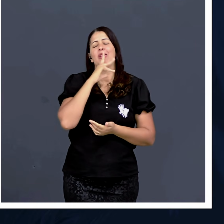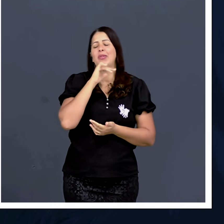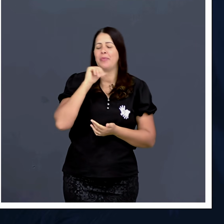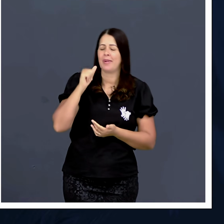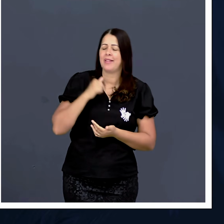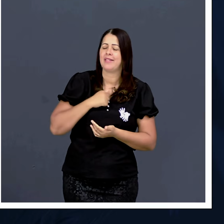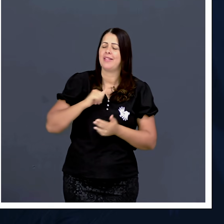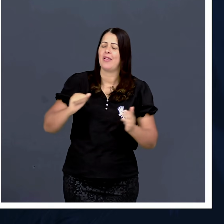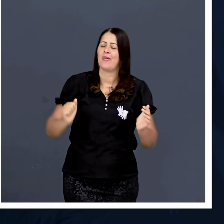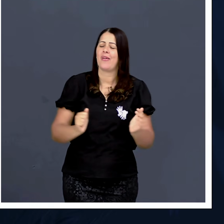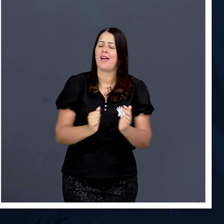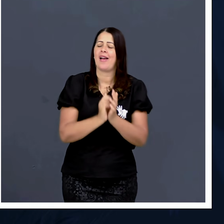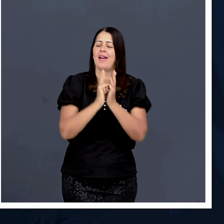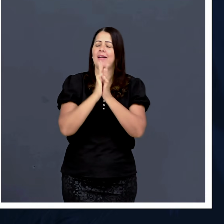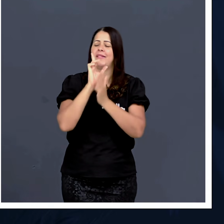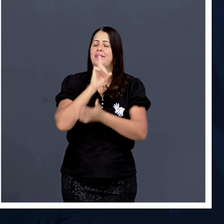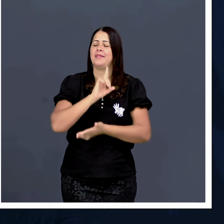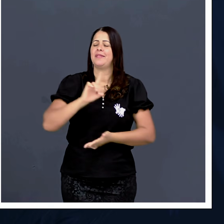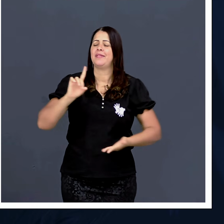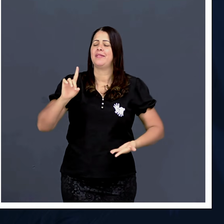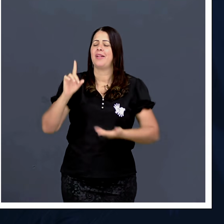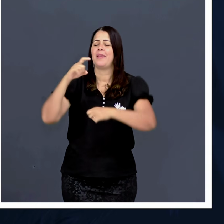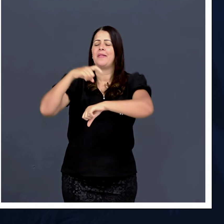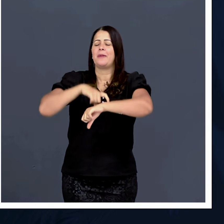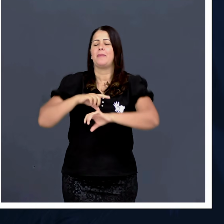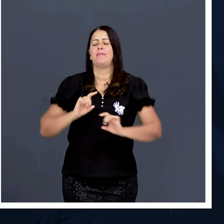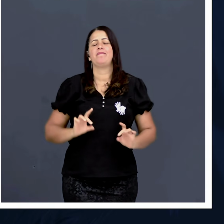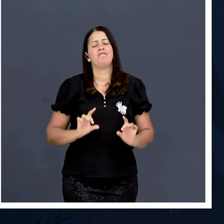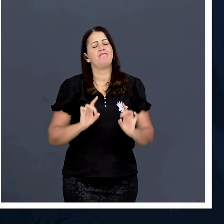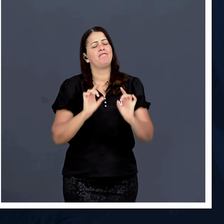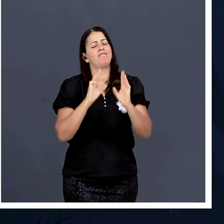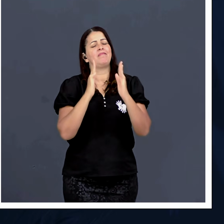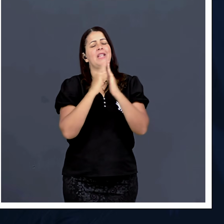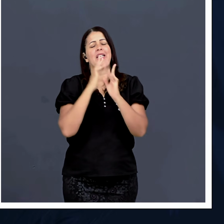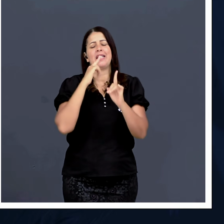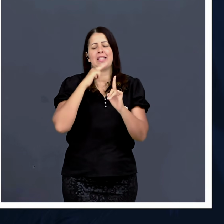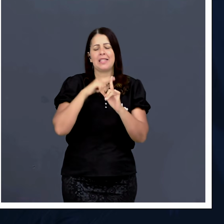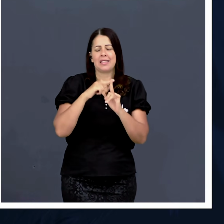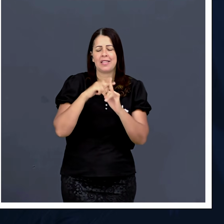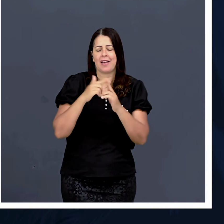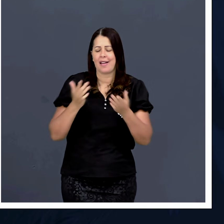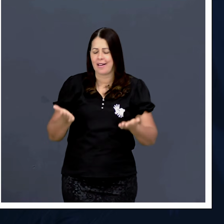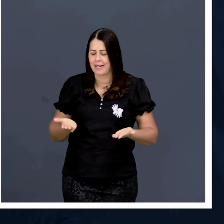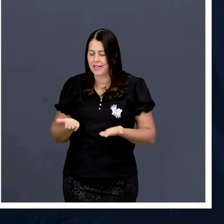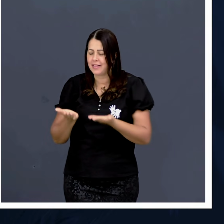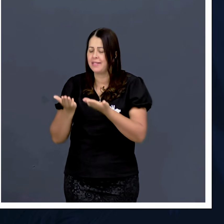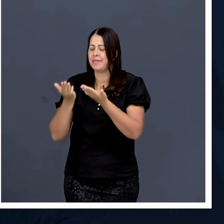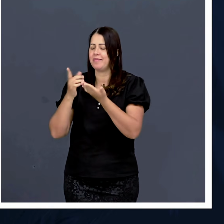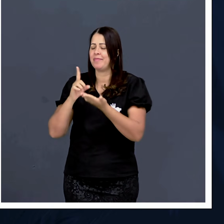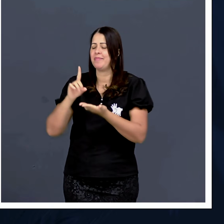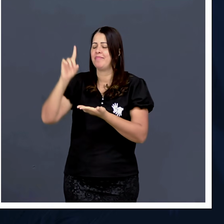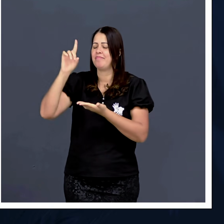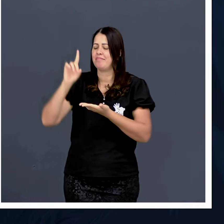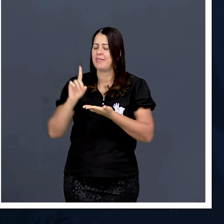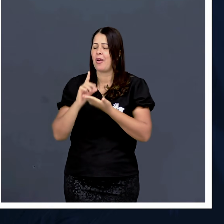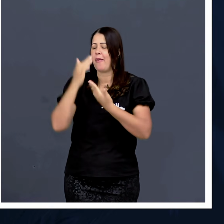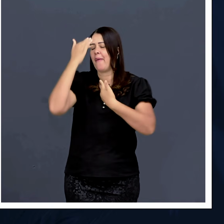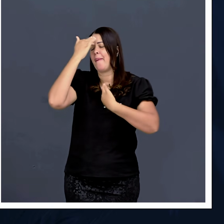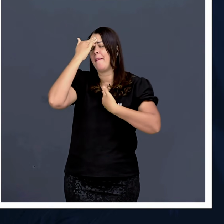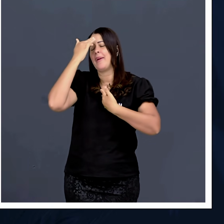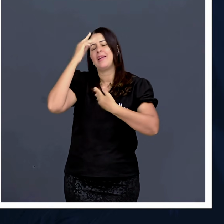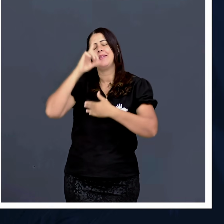Pai, graças te damos por esse tempo tão especial em sua casa, em sua presença. Muito obrigado, meu